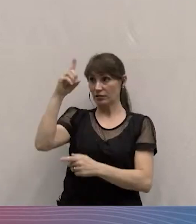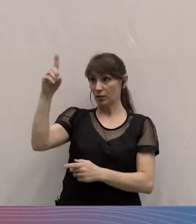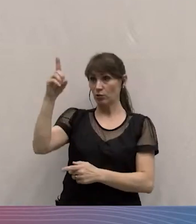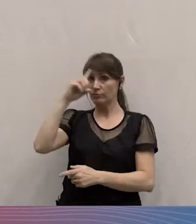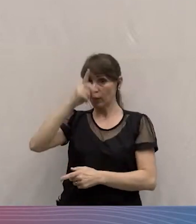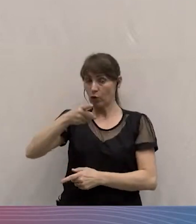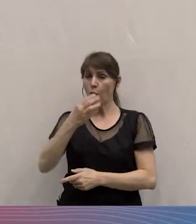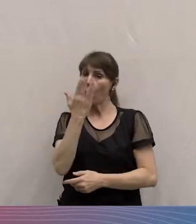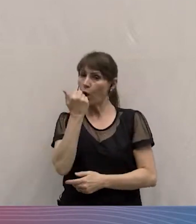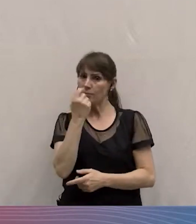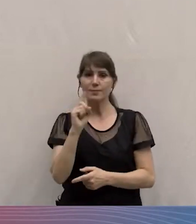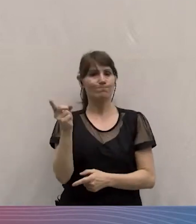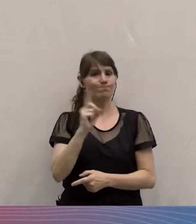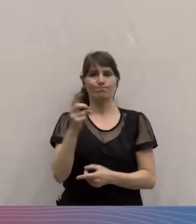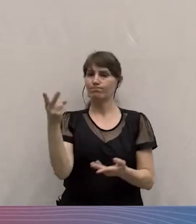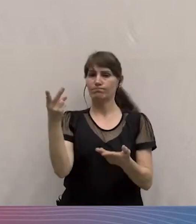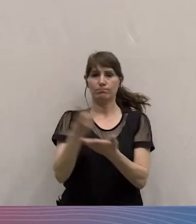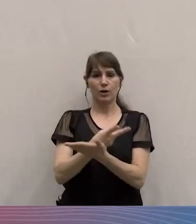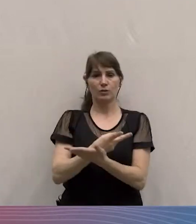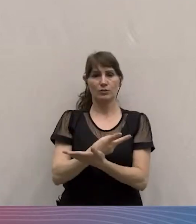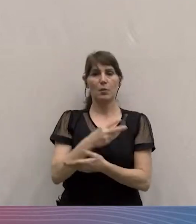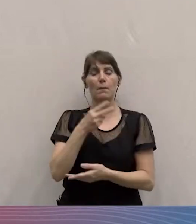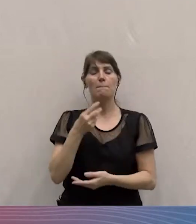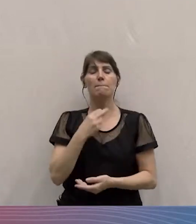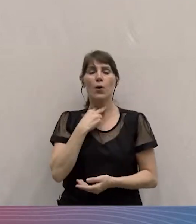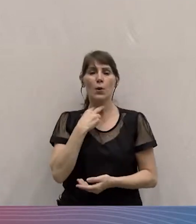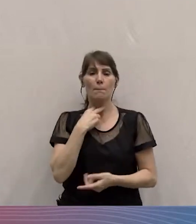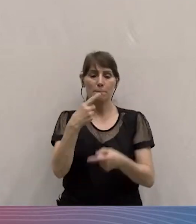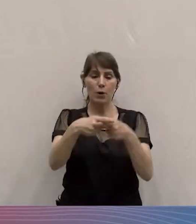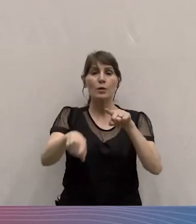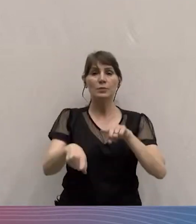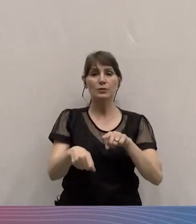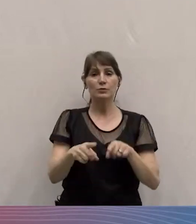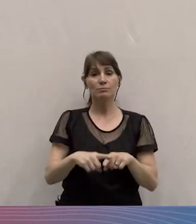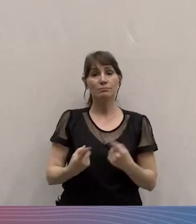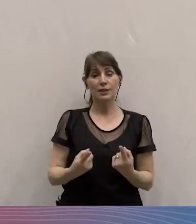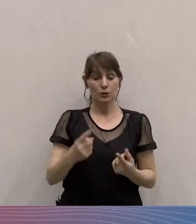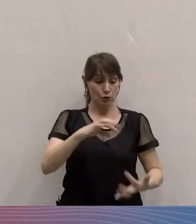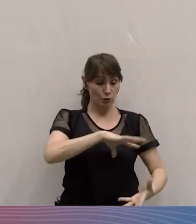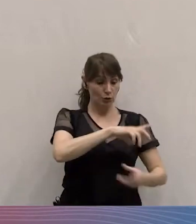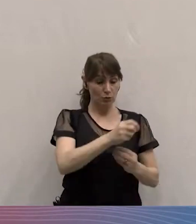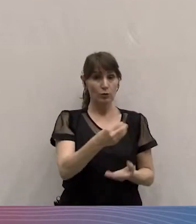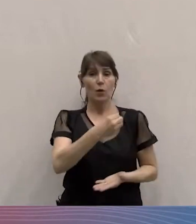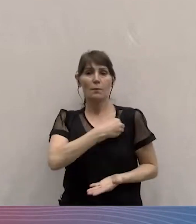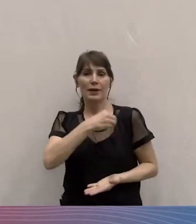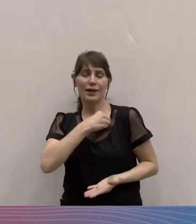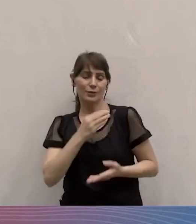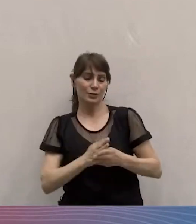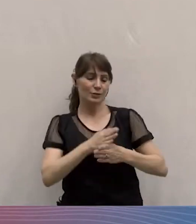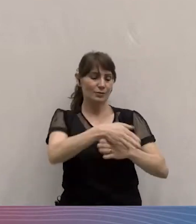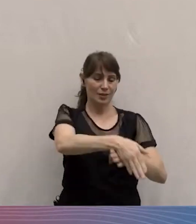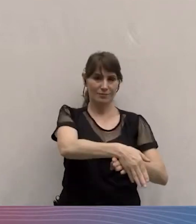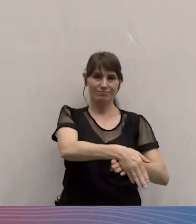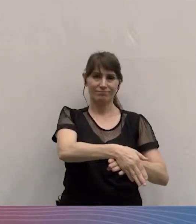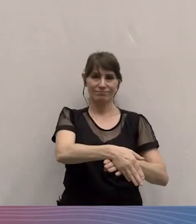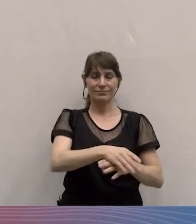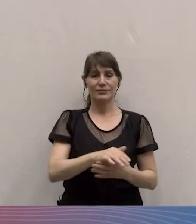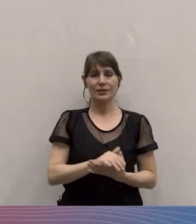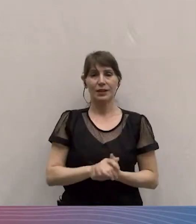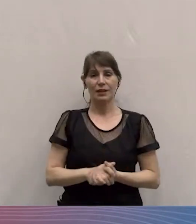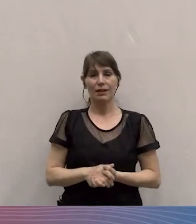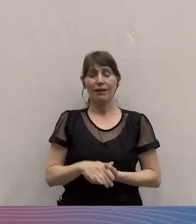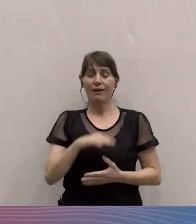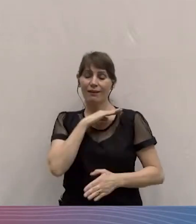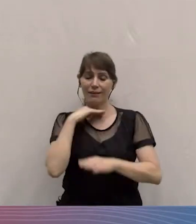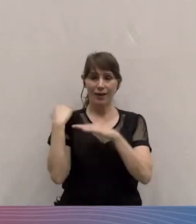dessa árvore, por essa desobediência, o pecado entrou no mundo, e pelo pecado a morte, e a morte passou